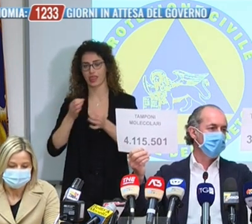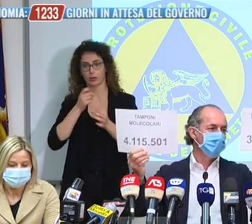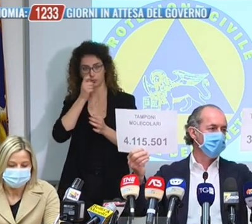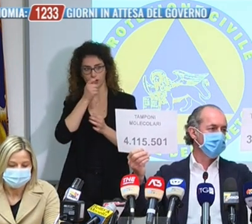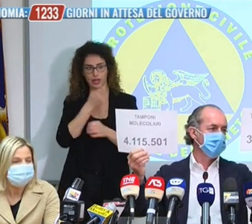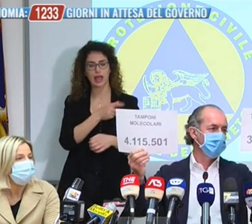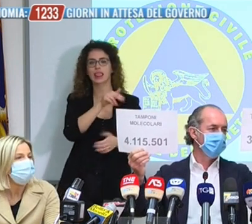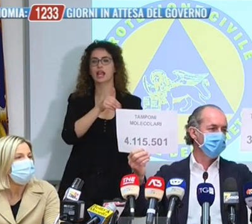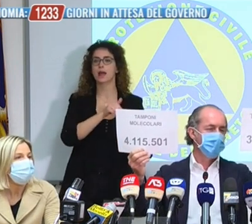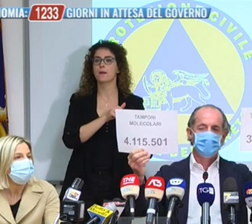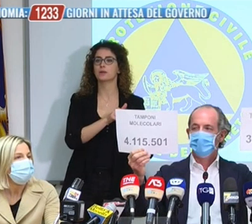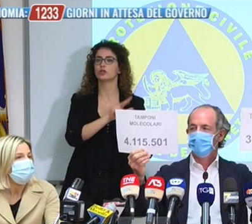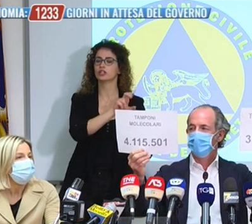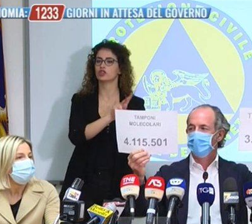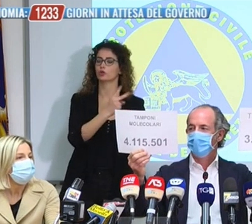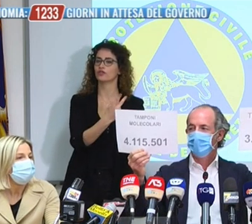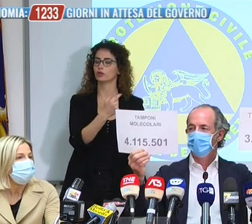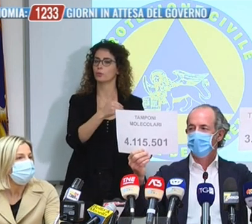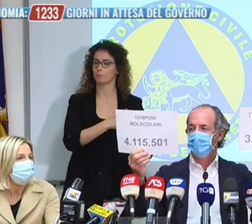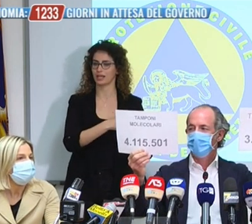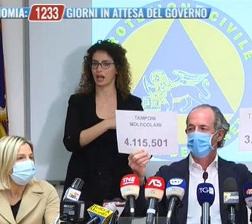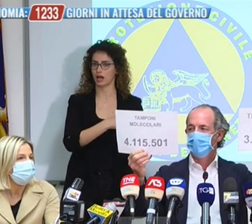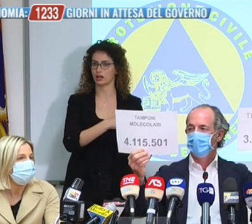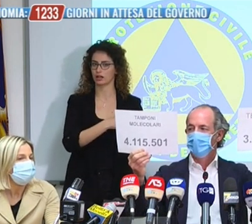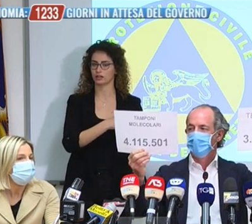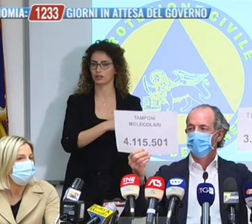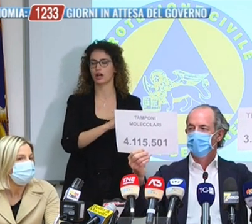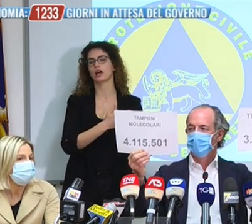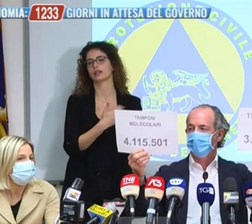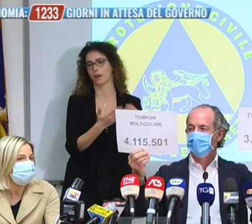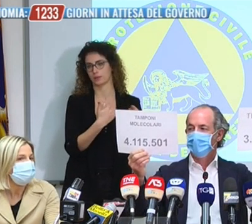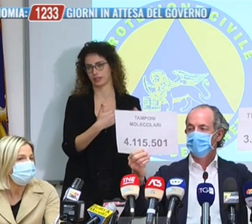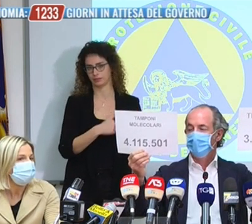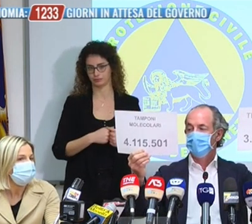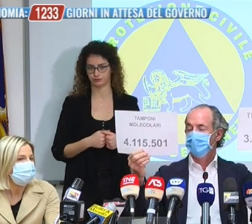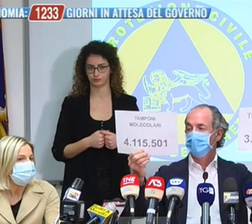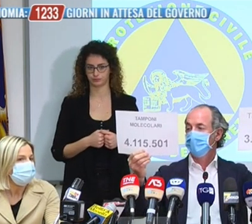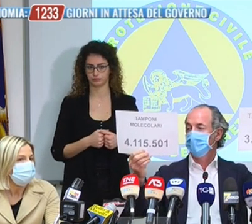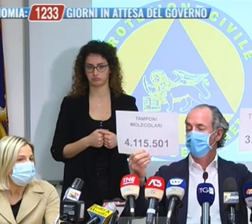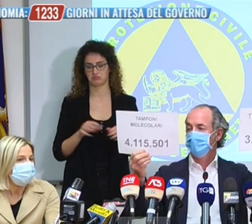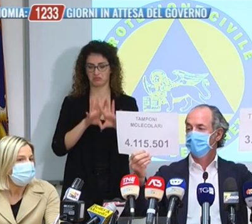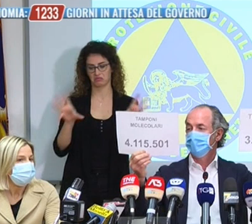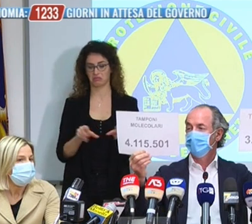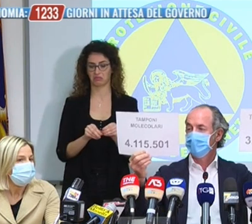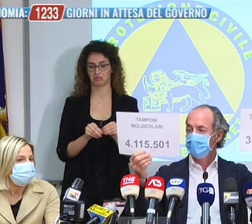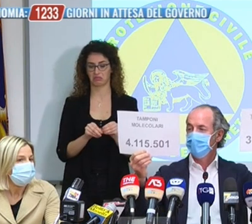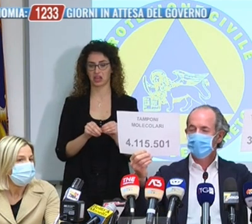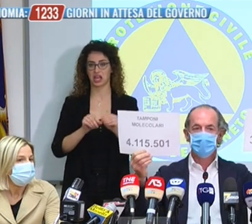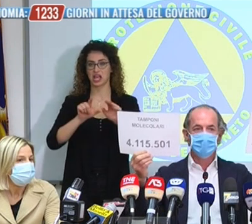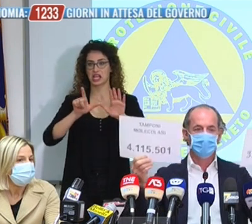e 3.321.000 i rapidi. Totale si va verso i 7 milioni e mezzo, sono